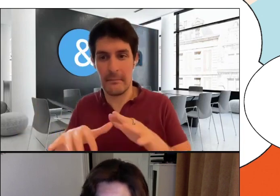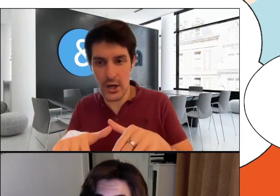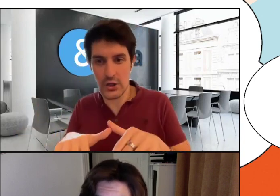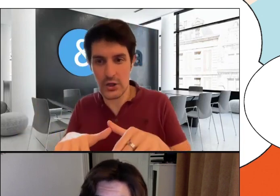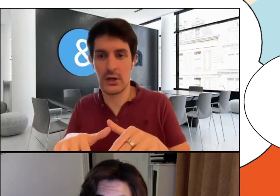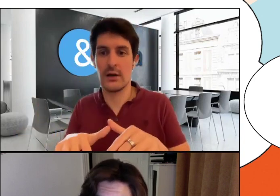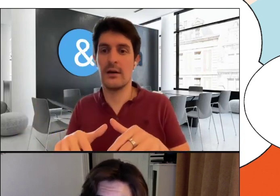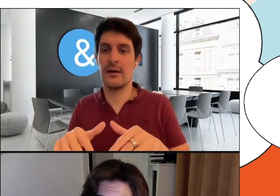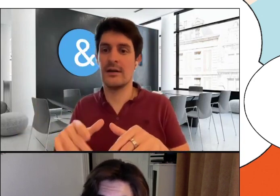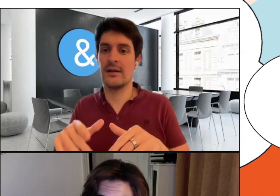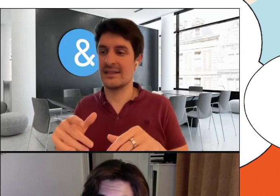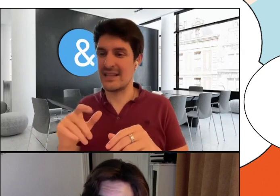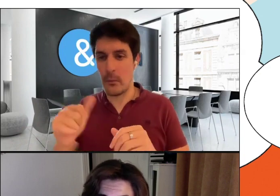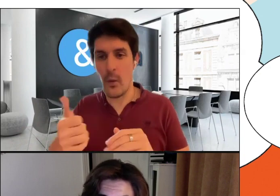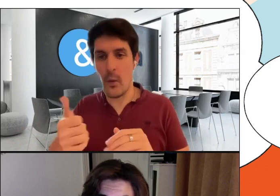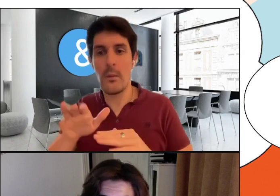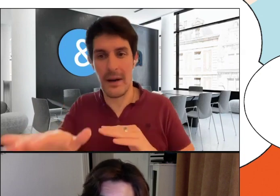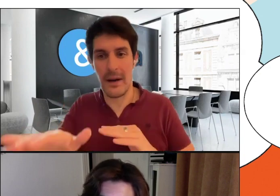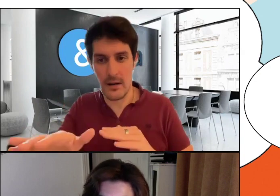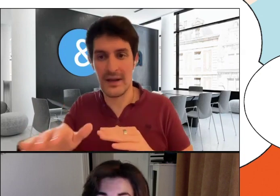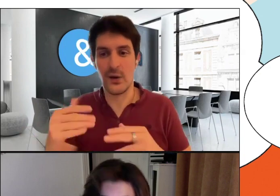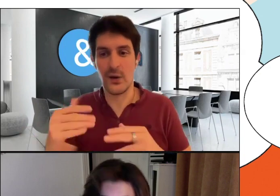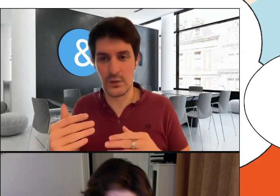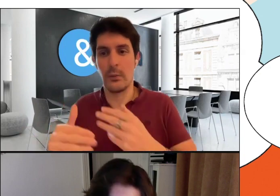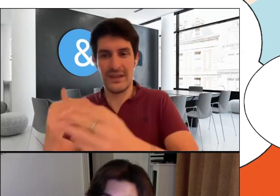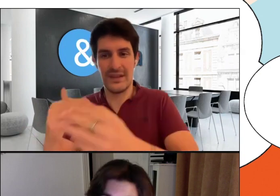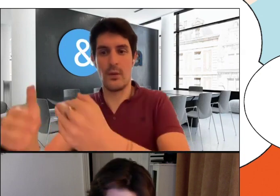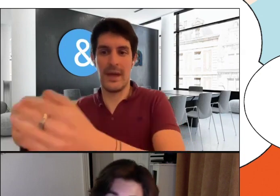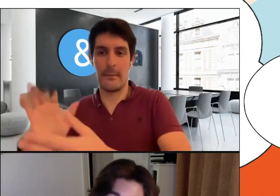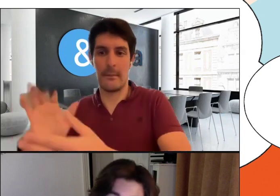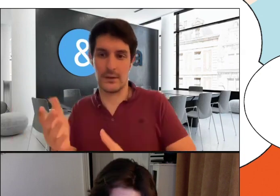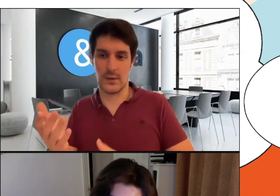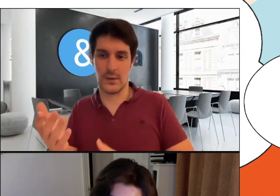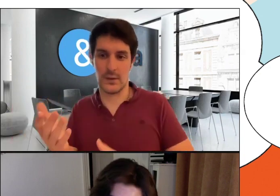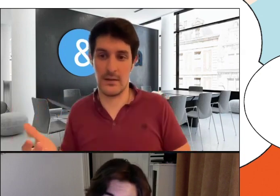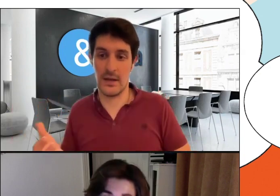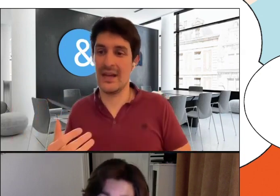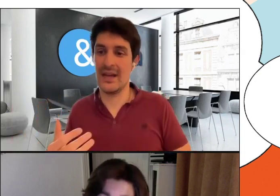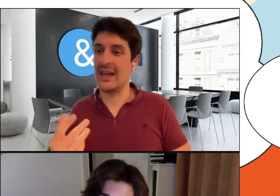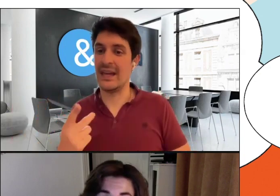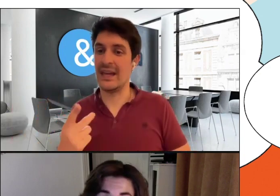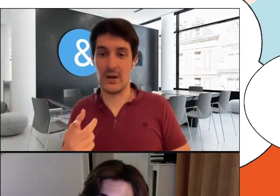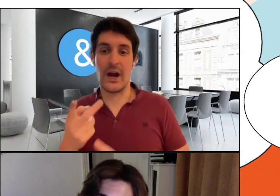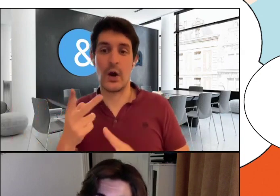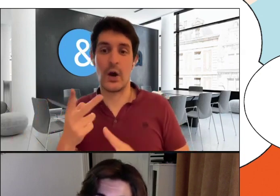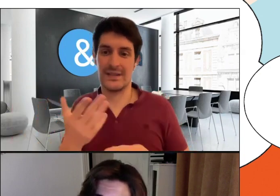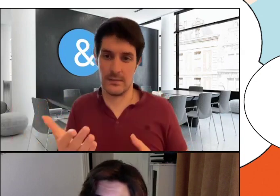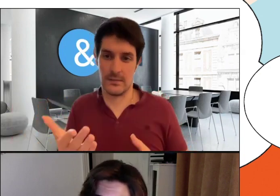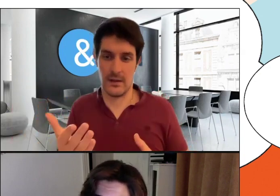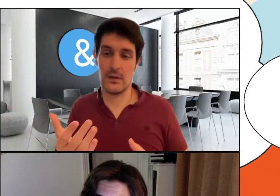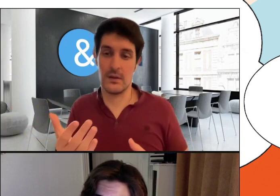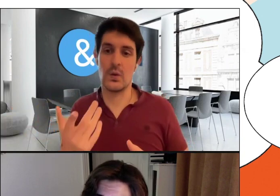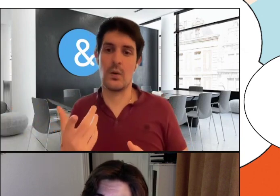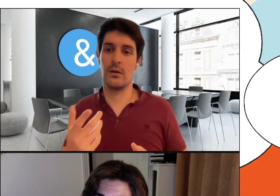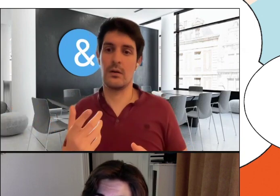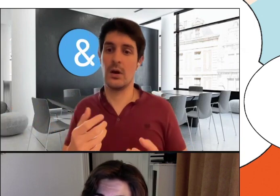marche, c'est le premier pas. Et ensuite, on peut développer à partir de ça. Et on a commencé comme ça.